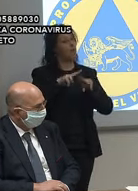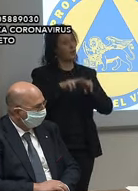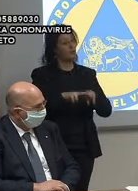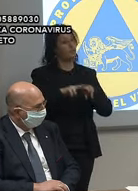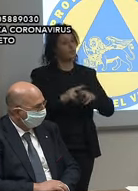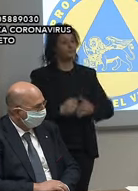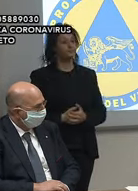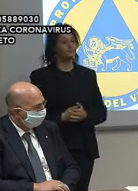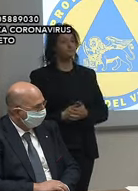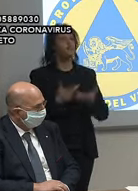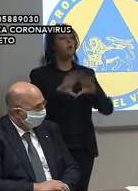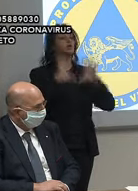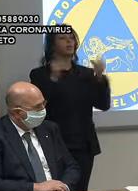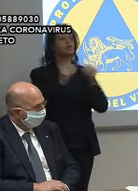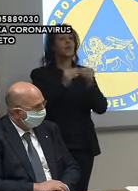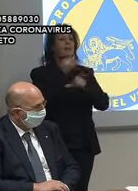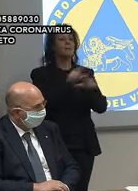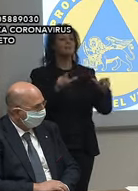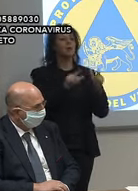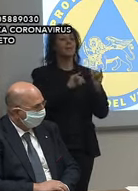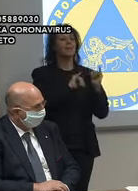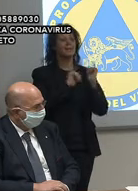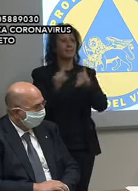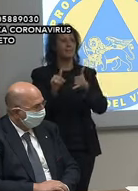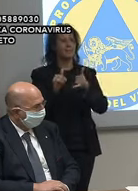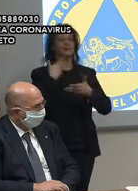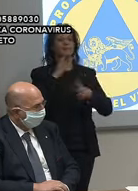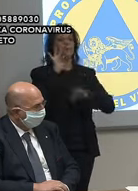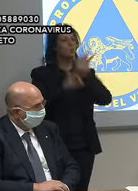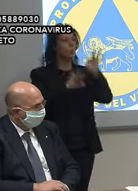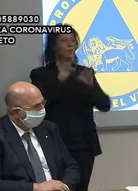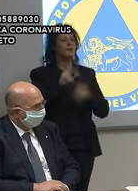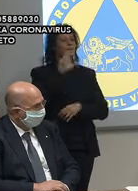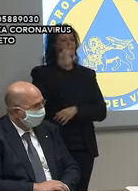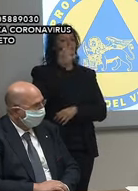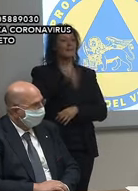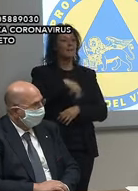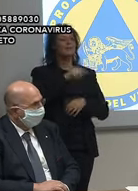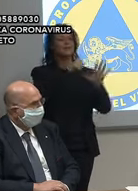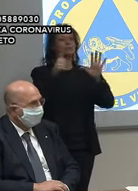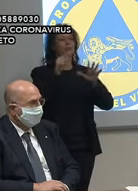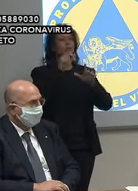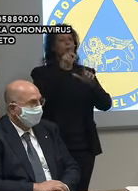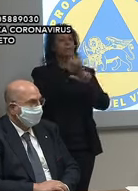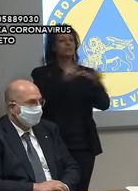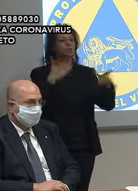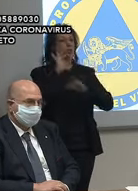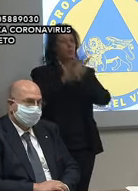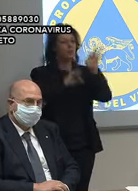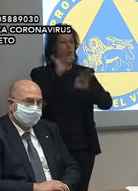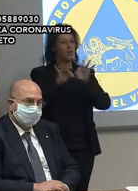I dimessi in totale ci dicono che abbiamo curato 3.600 persone fino ad oggi, quindi i dimessi in totale sono